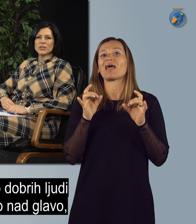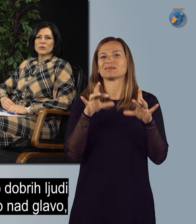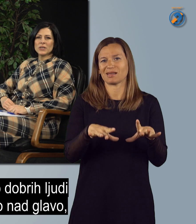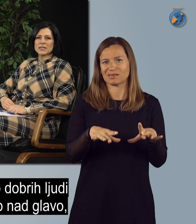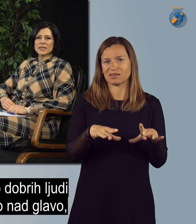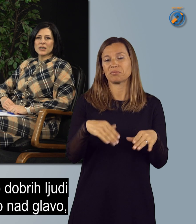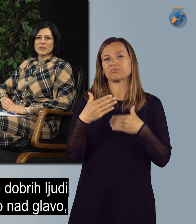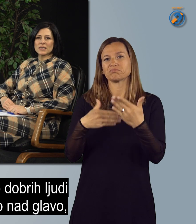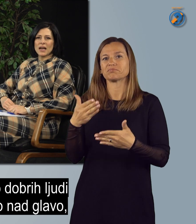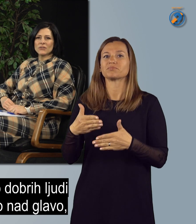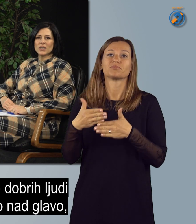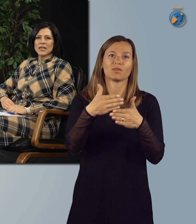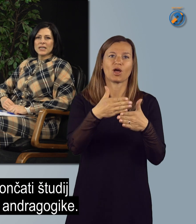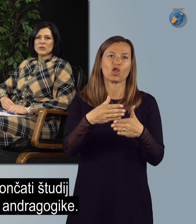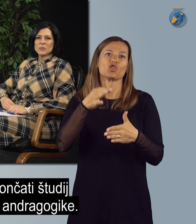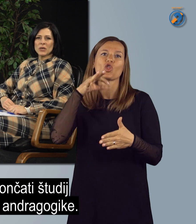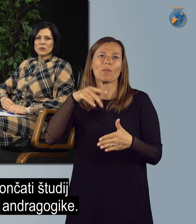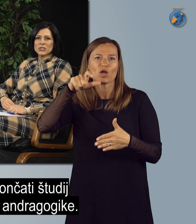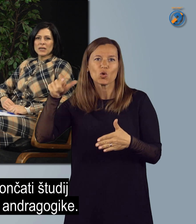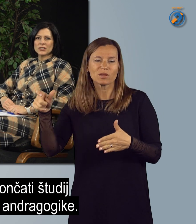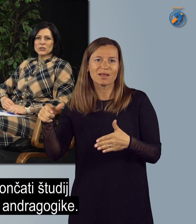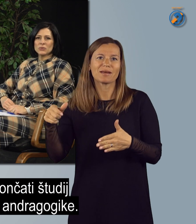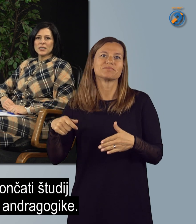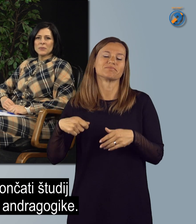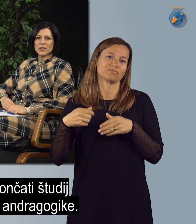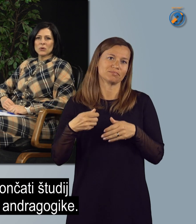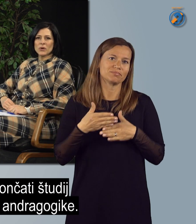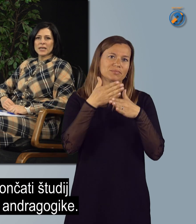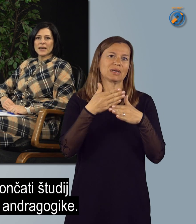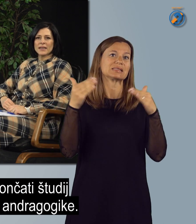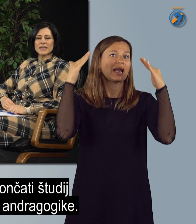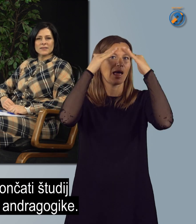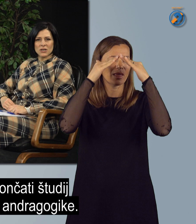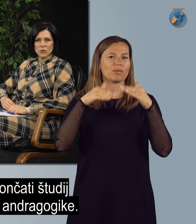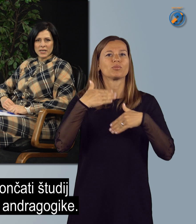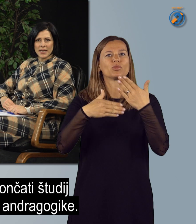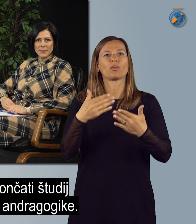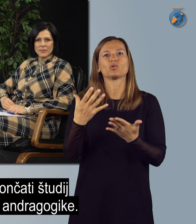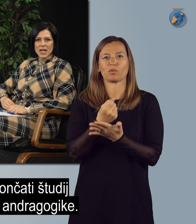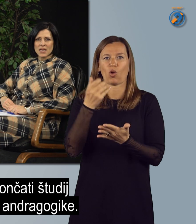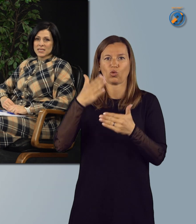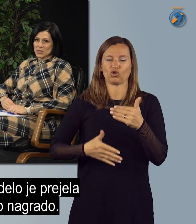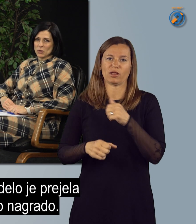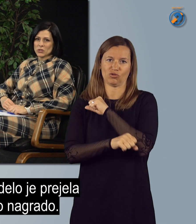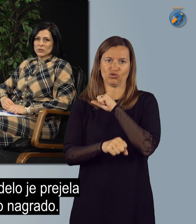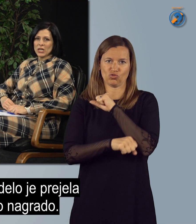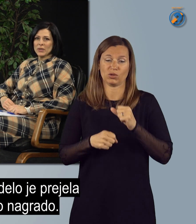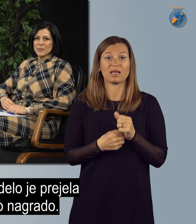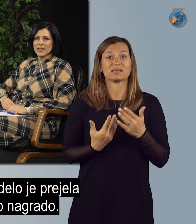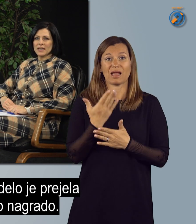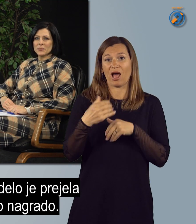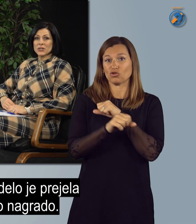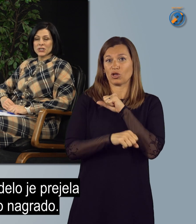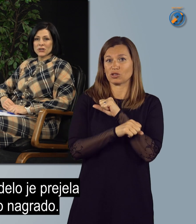dobrih ljudi dobila streho nad glavo, je uspelo končati študij pedagogike in andragogike. Za diplomsko delo